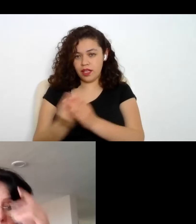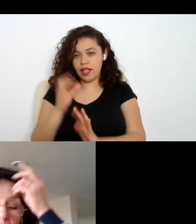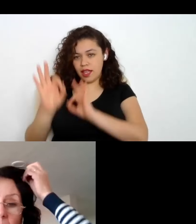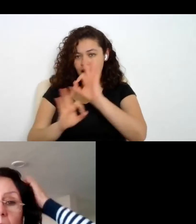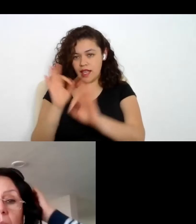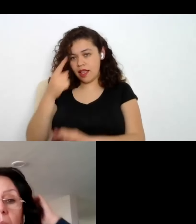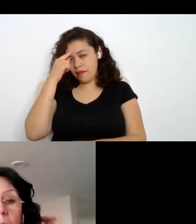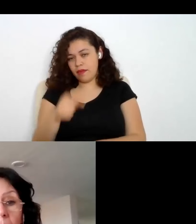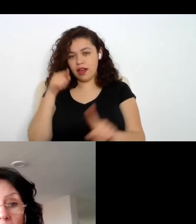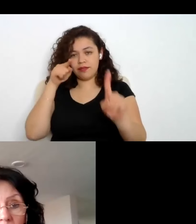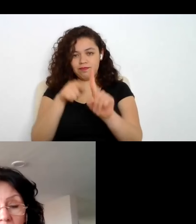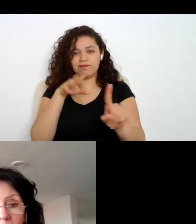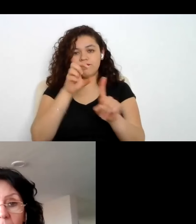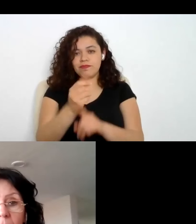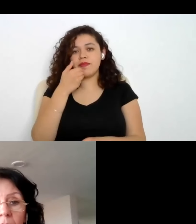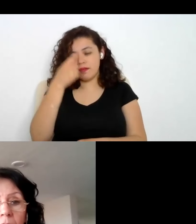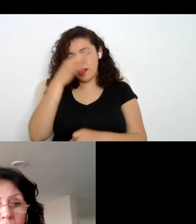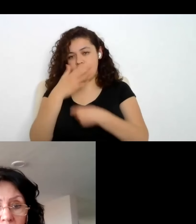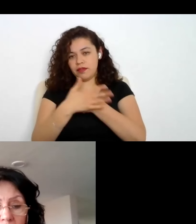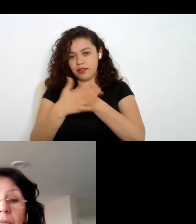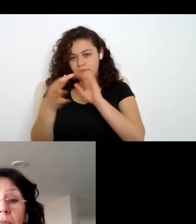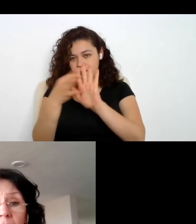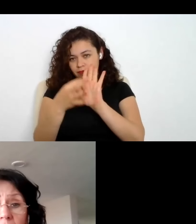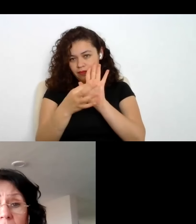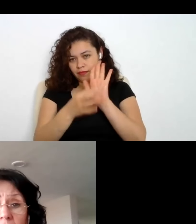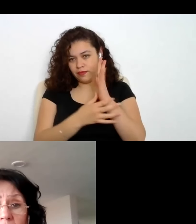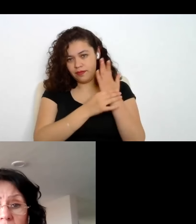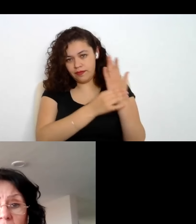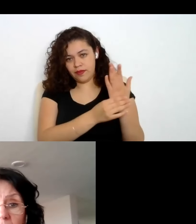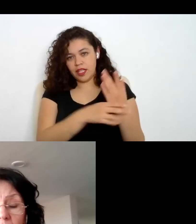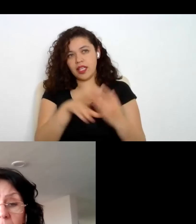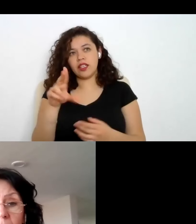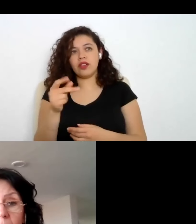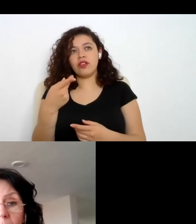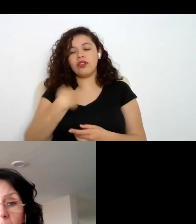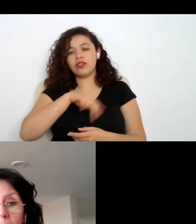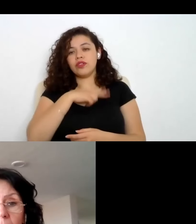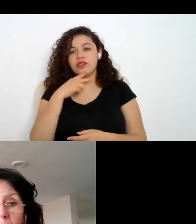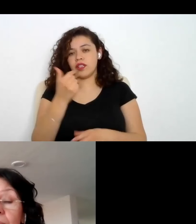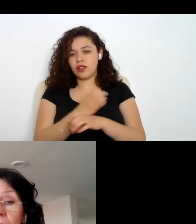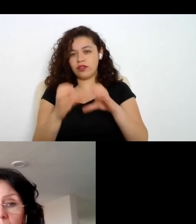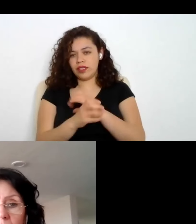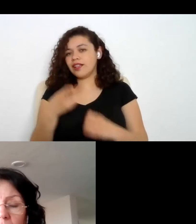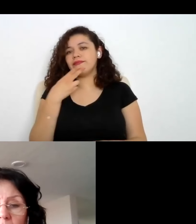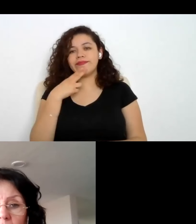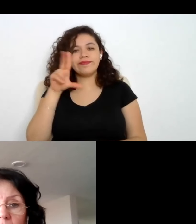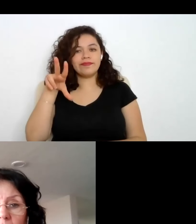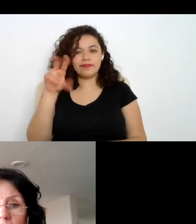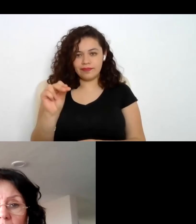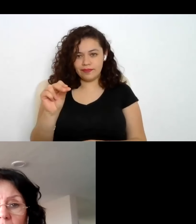para las finalidades que pusimos en el aviso de privacidad y no los estemos usando para otras cosas,